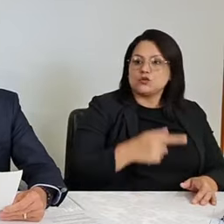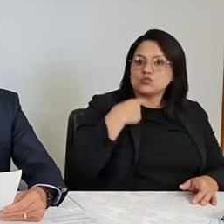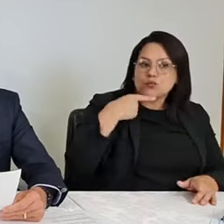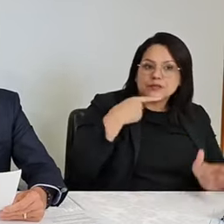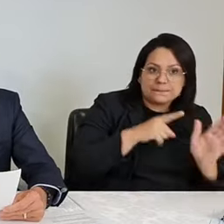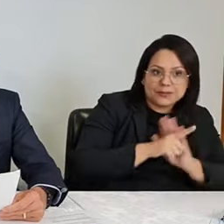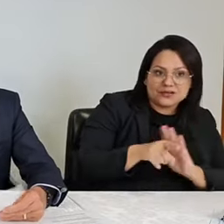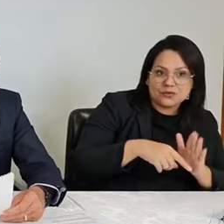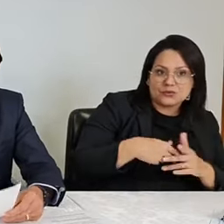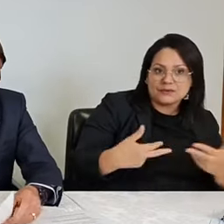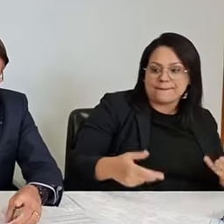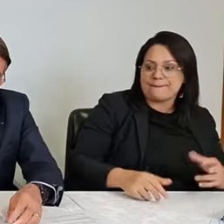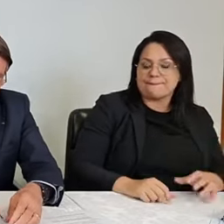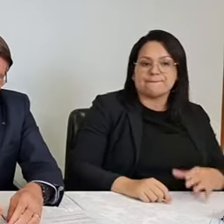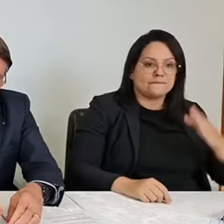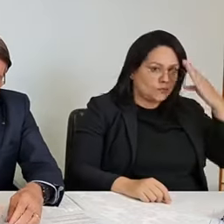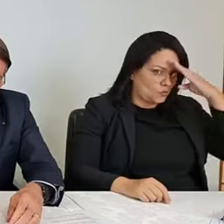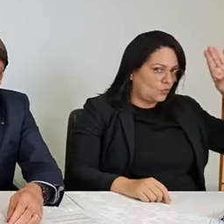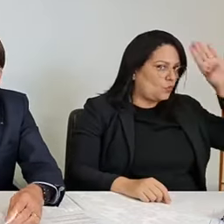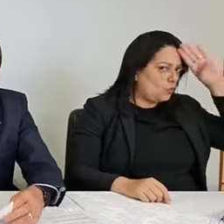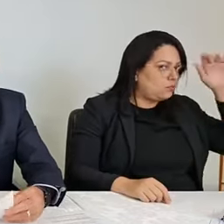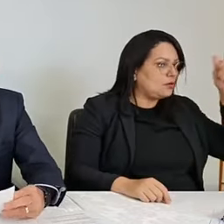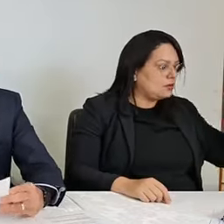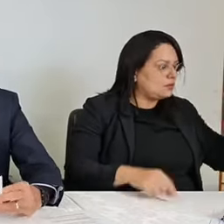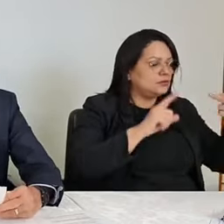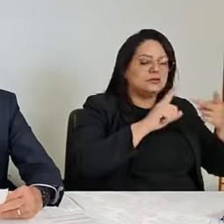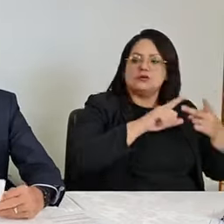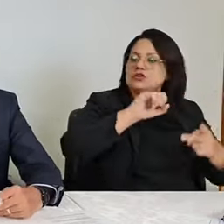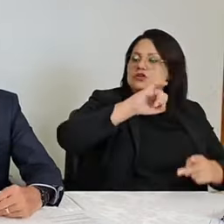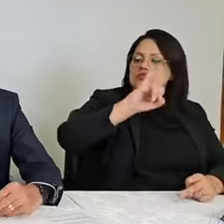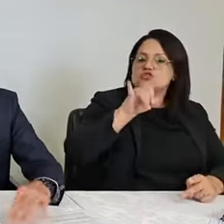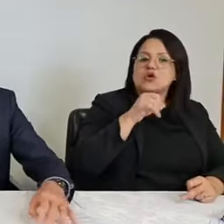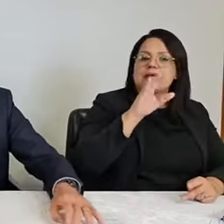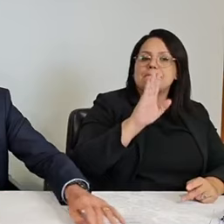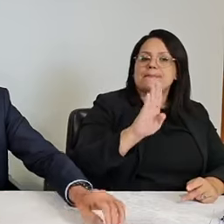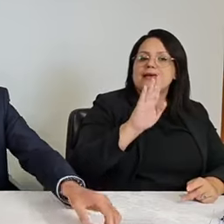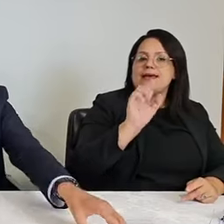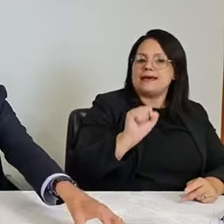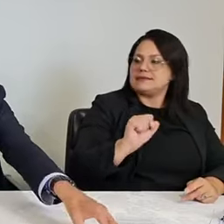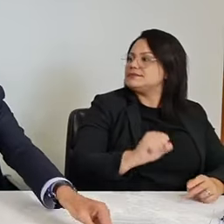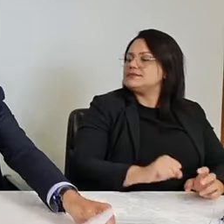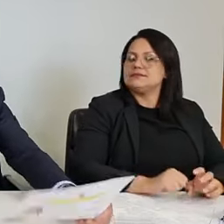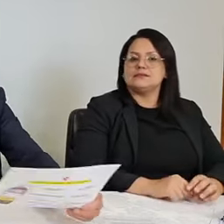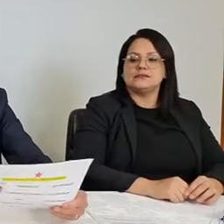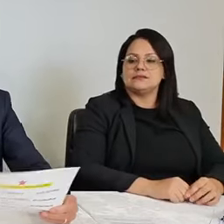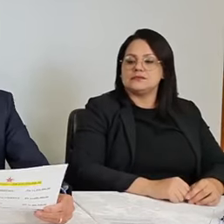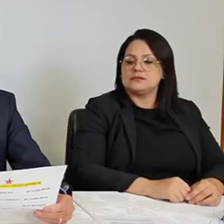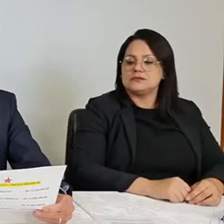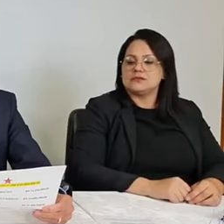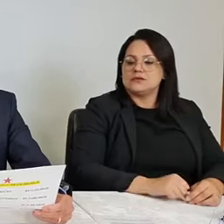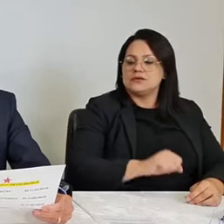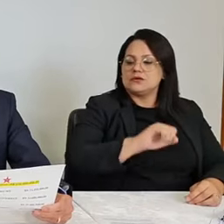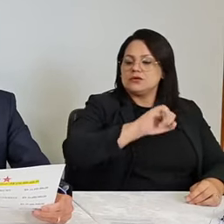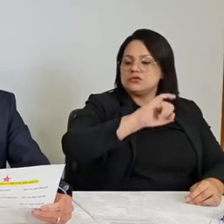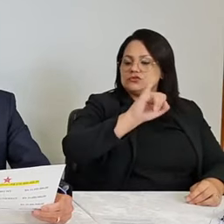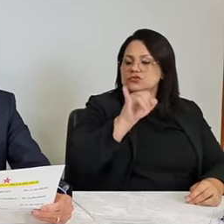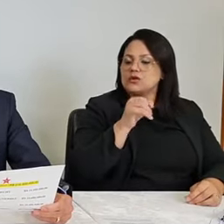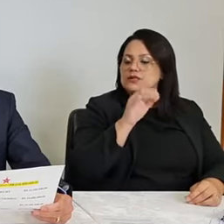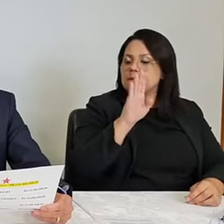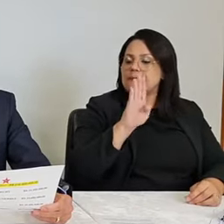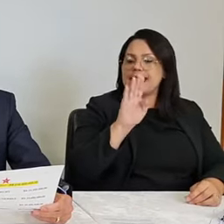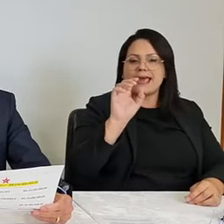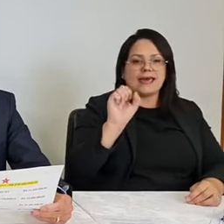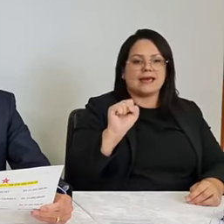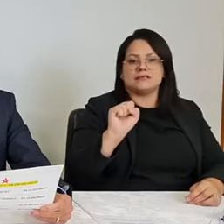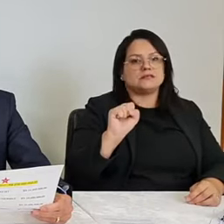aí, Cid? Bem, Cuba já resolvemos. JBS, o que você fala JBS? JBS, presidente, a gente não teve nenhum